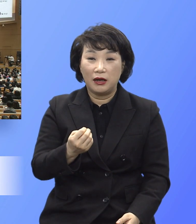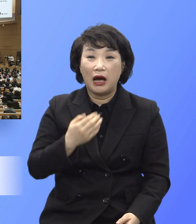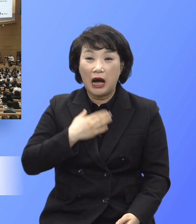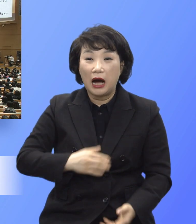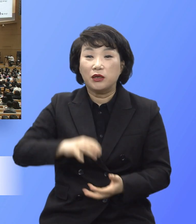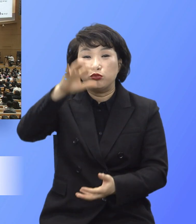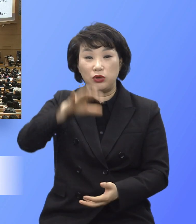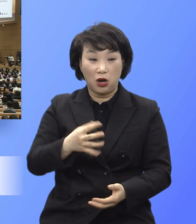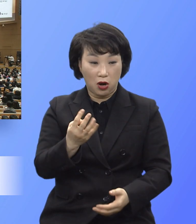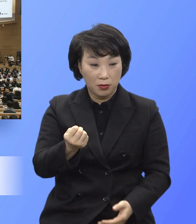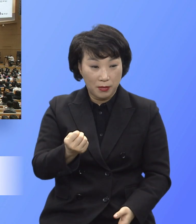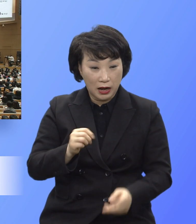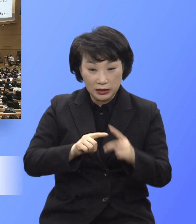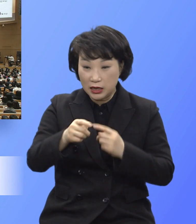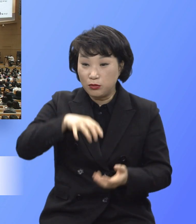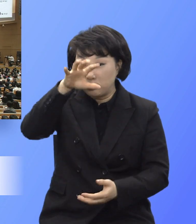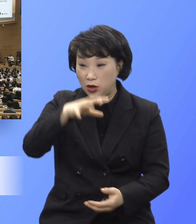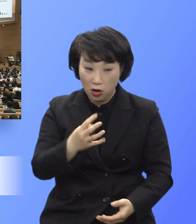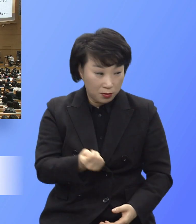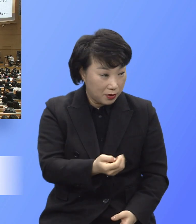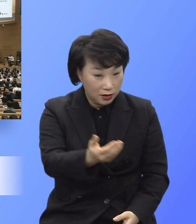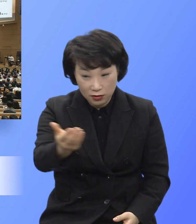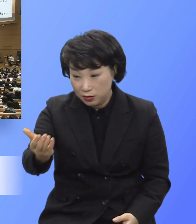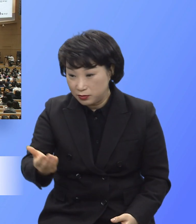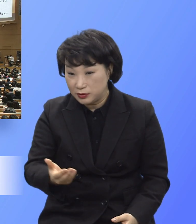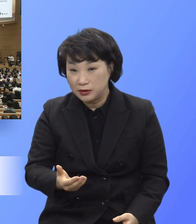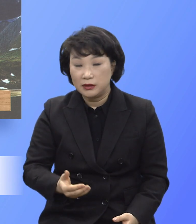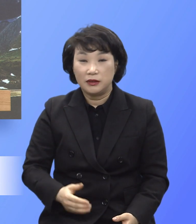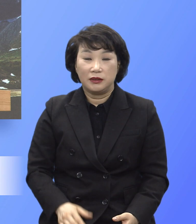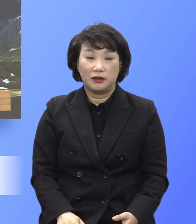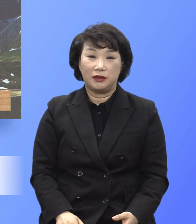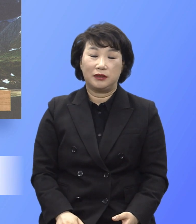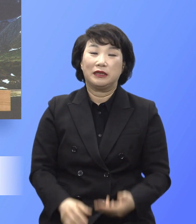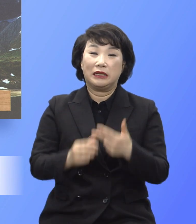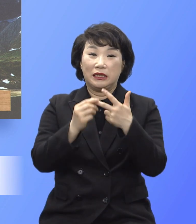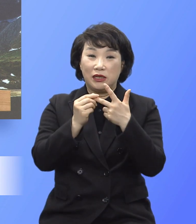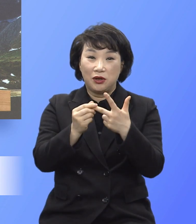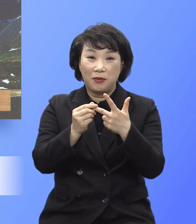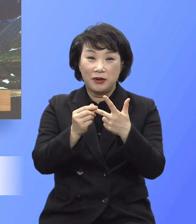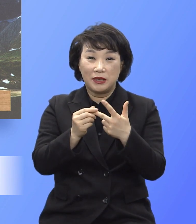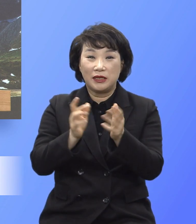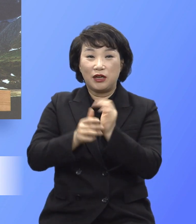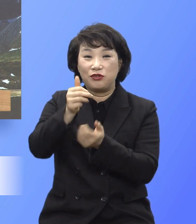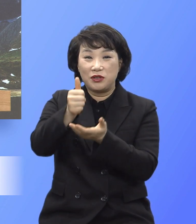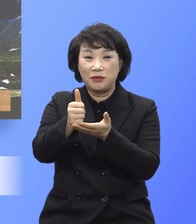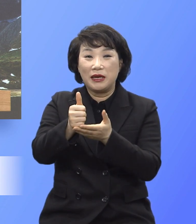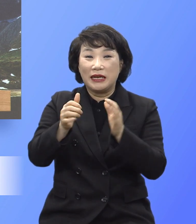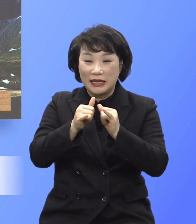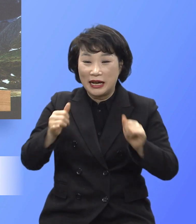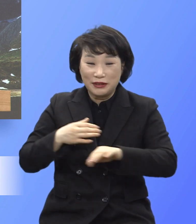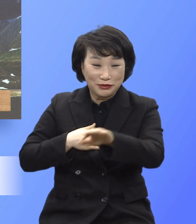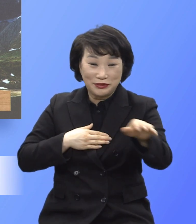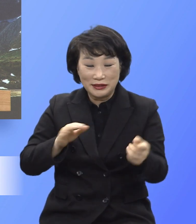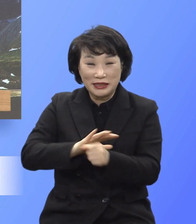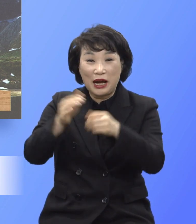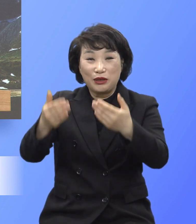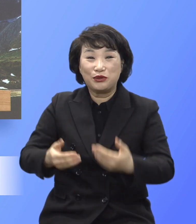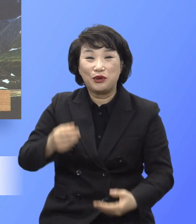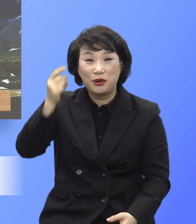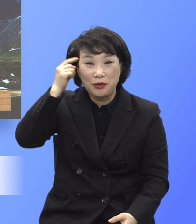어느 정도나 이해하고 있습니까? 예. 7번째, 예수님께서 인간을 사랑하신